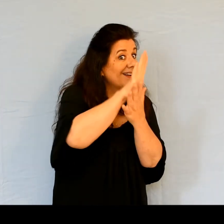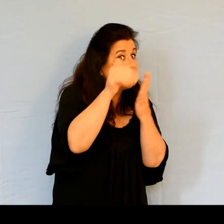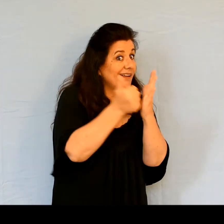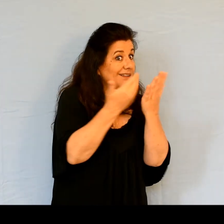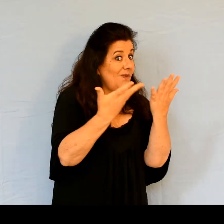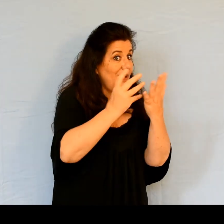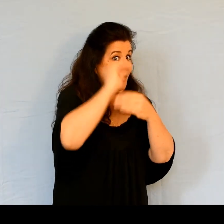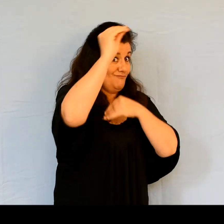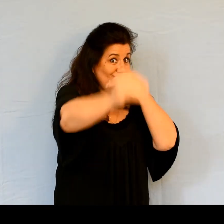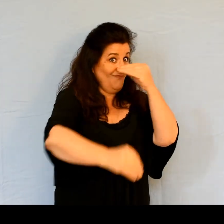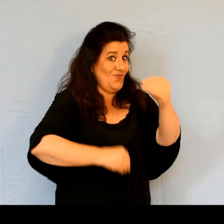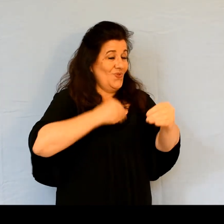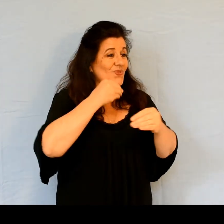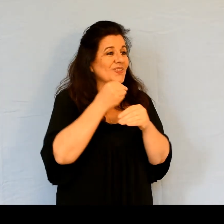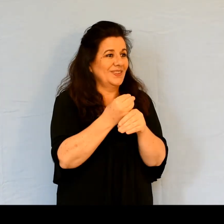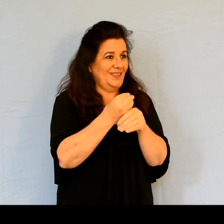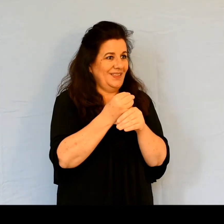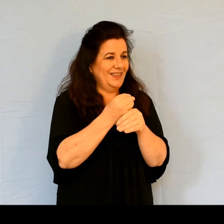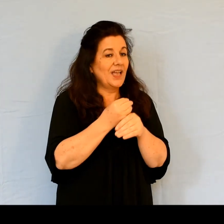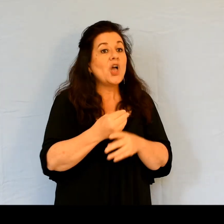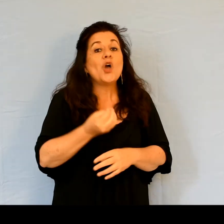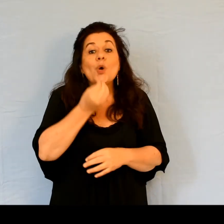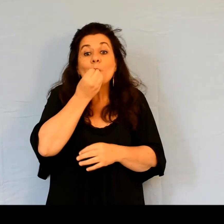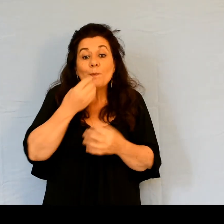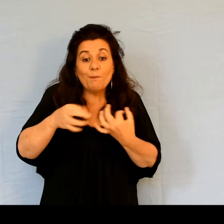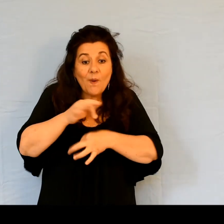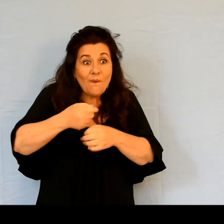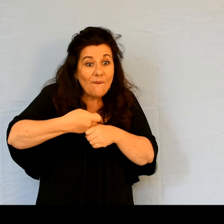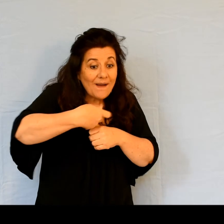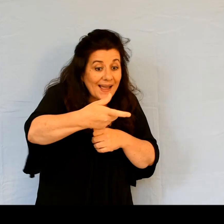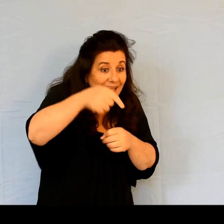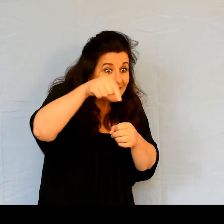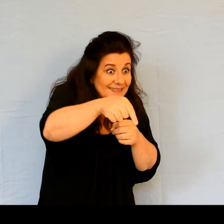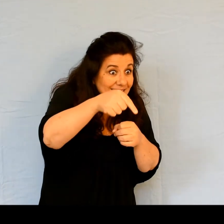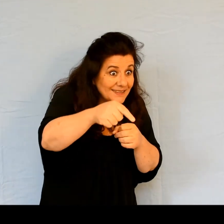Le bon grain, ce sont les fils du royaume.